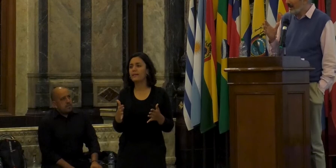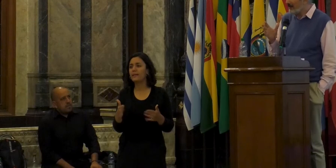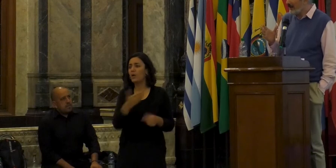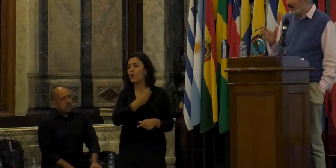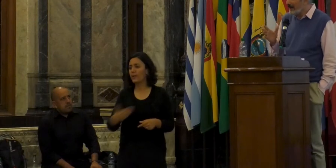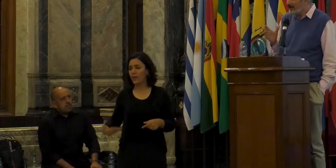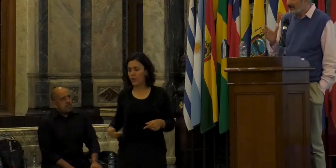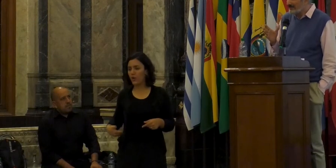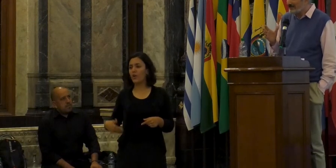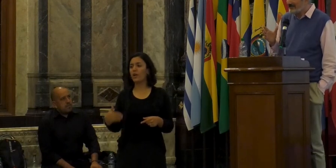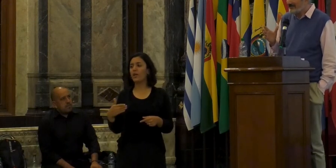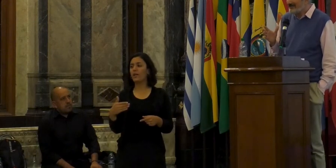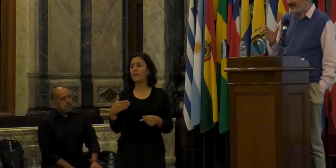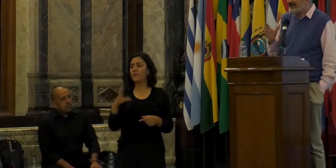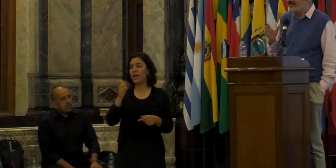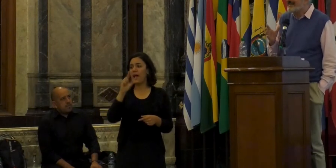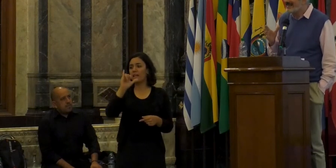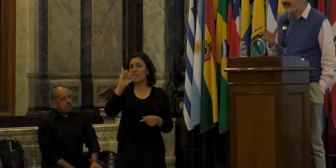gobernador de California?